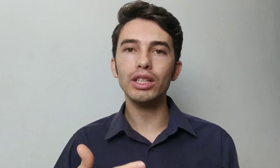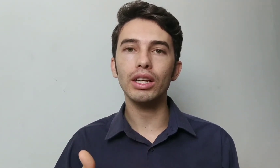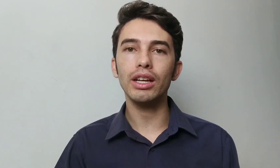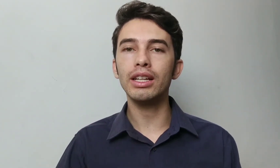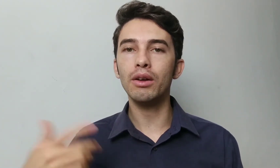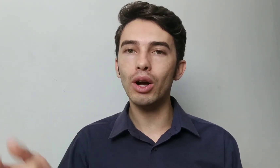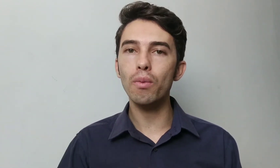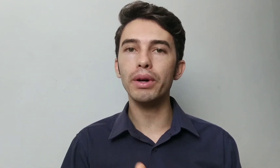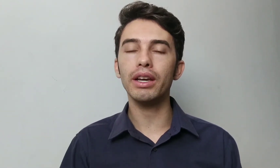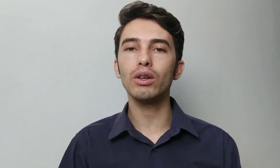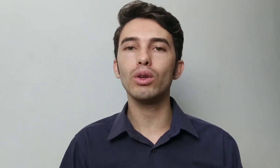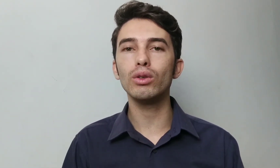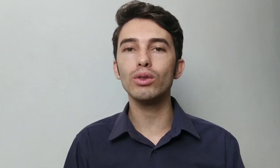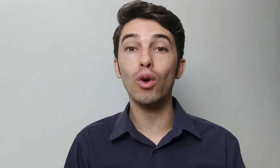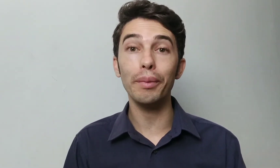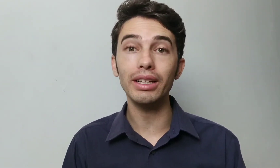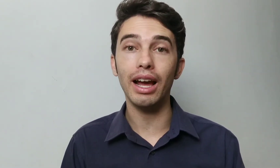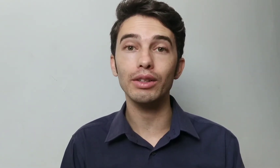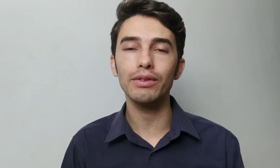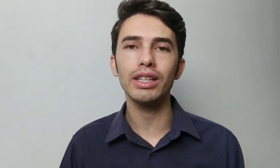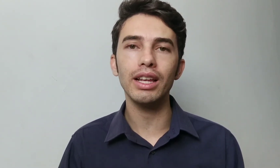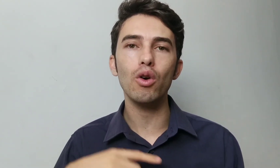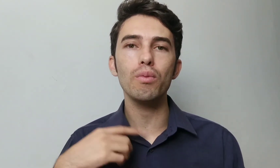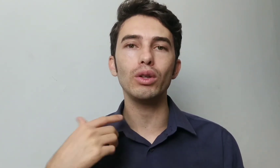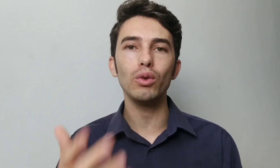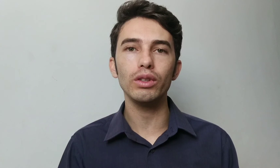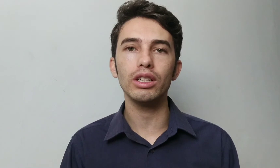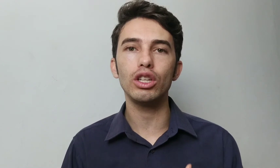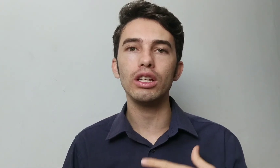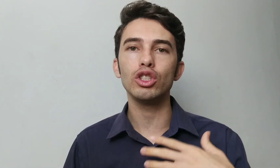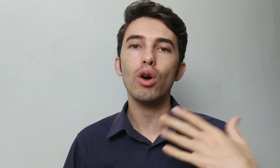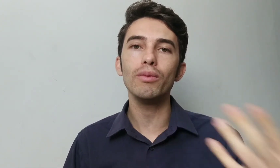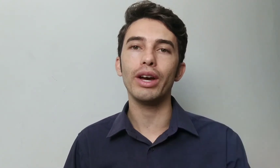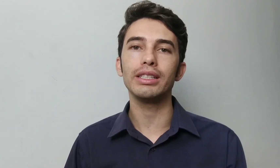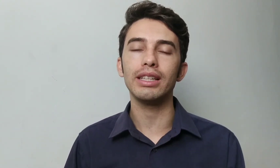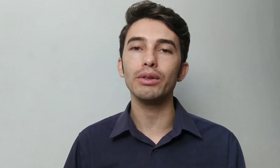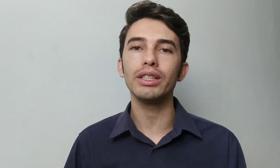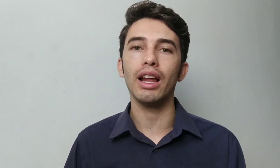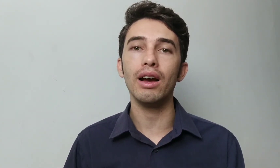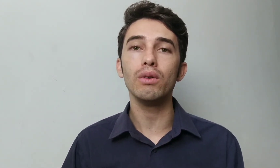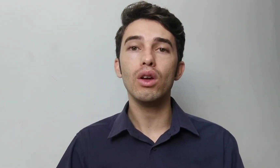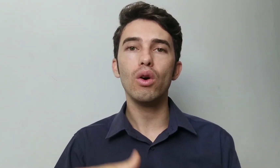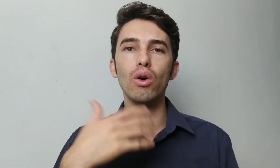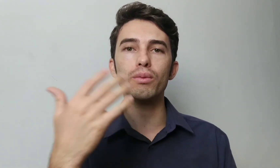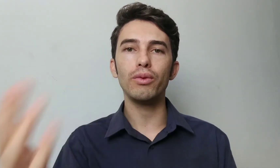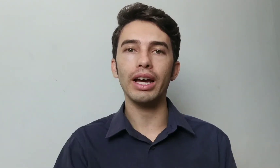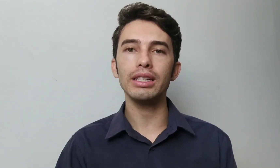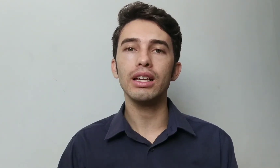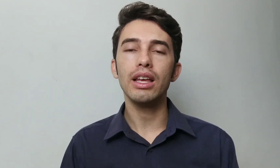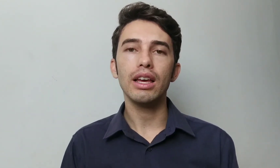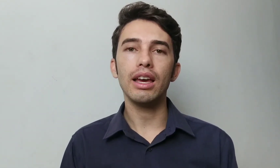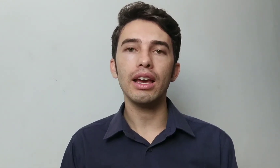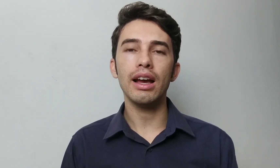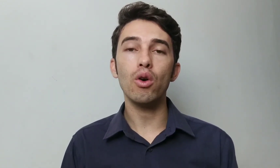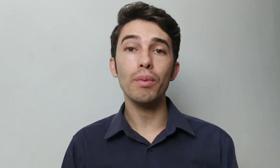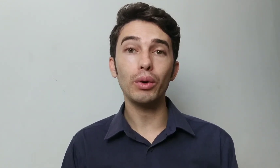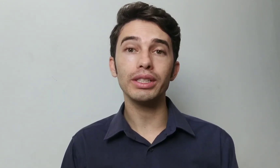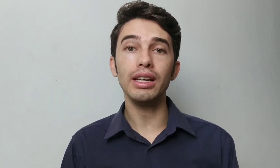e estou acompanhando todos os comentários. Se você tem alguma dúvida de como faz tal sinal ou como faz alguma coisa em